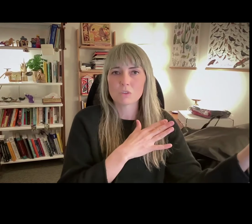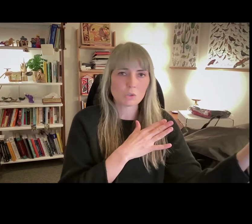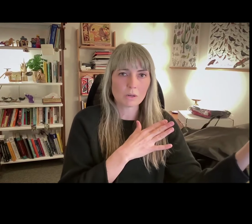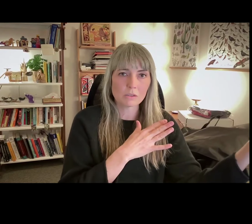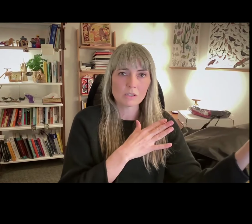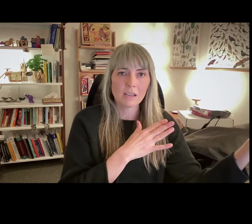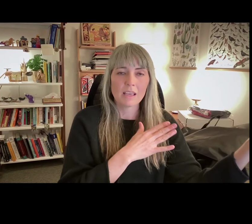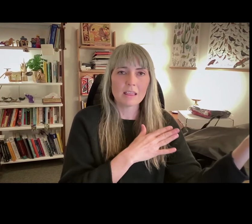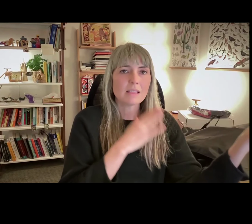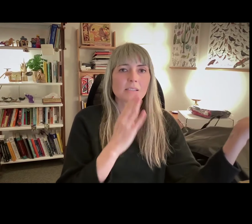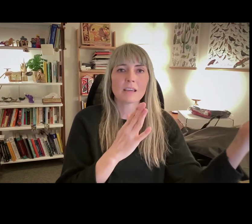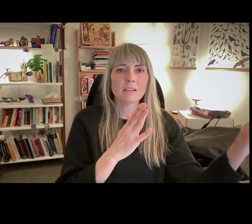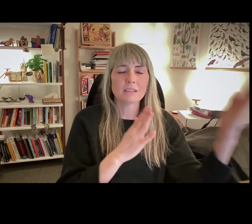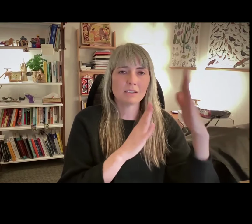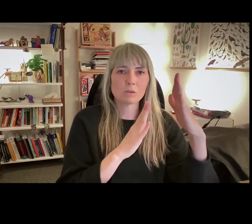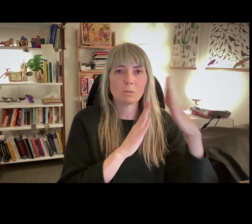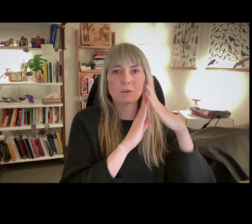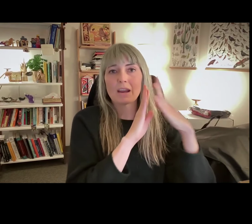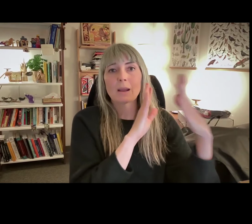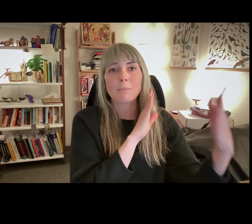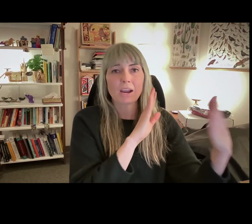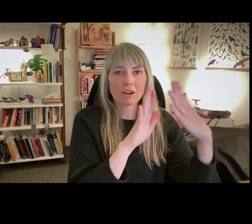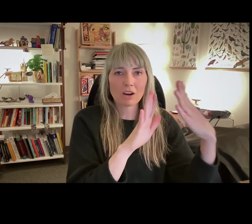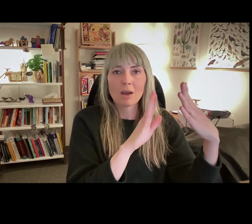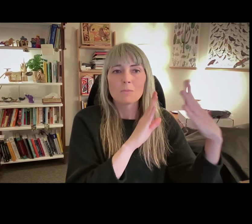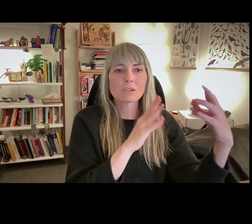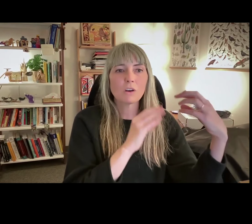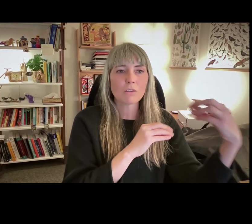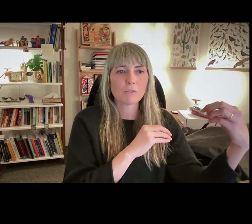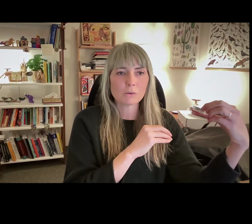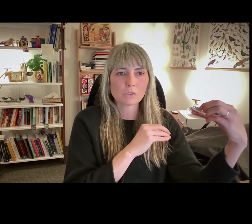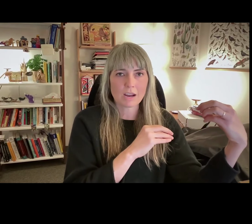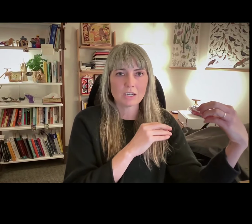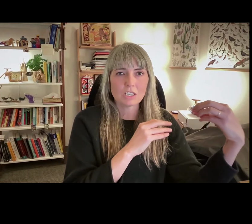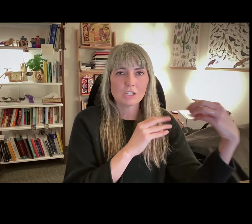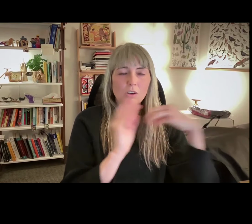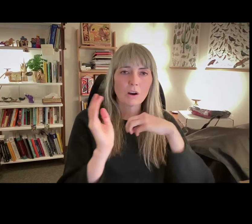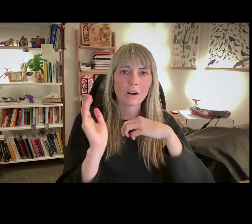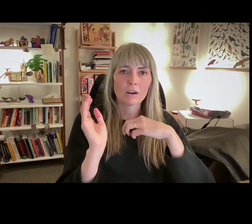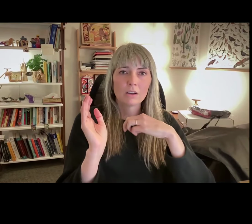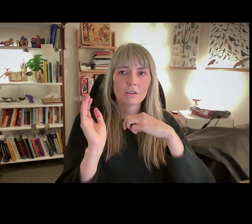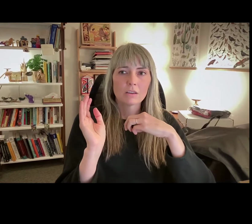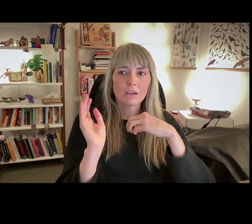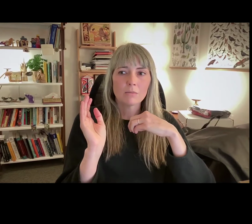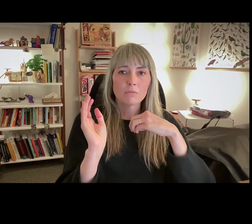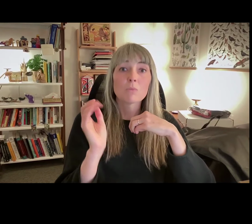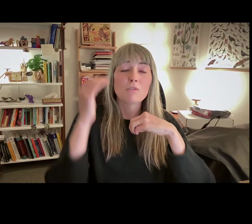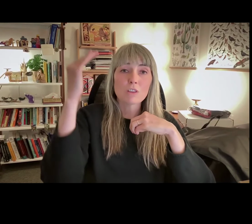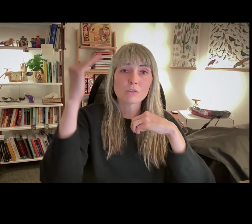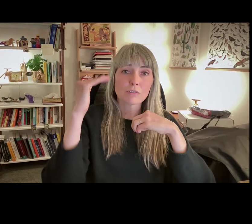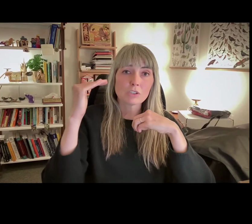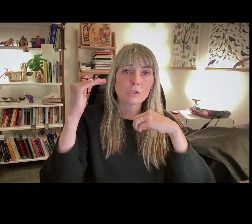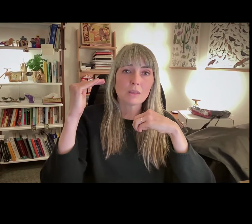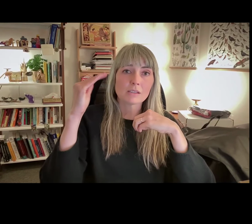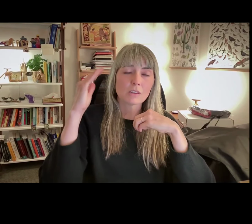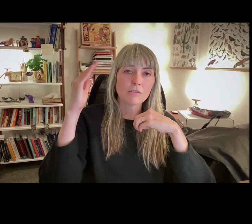exposición removing a the ruido source. es Then the quitar second la is fuente. creating a El barrier segundo because entonces es all of crear those una barrera, strategies porque todas are esas estrategias removing